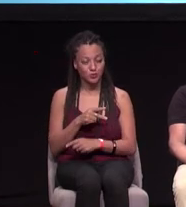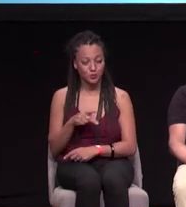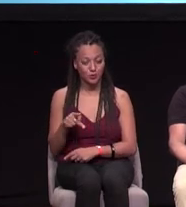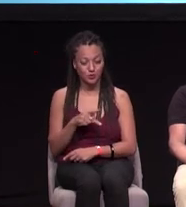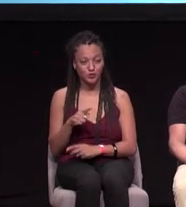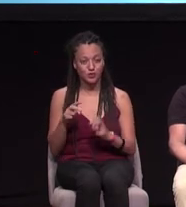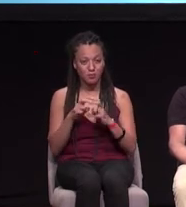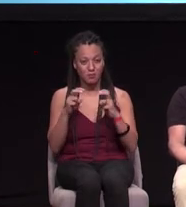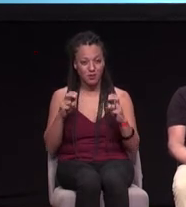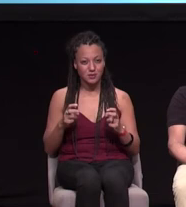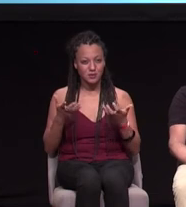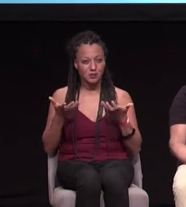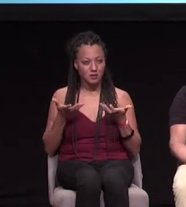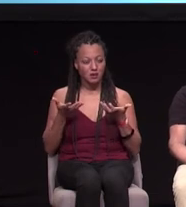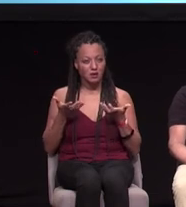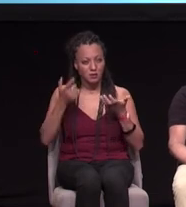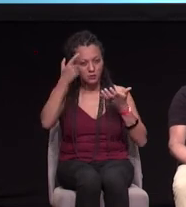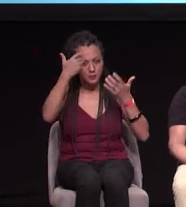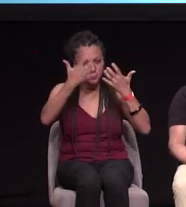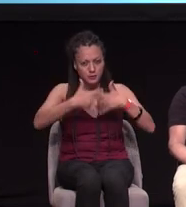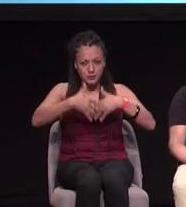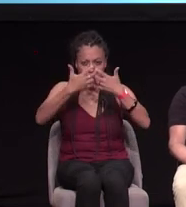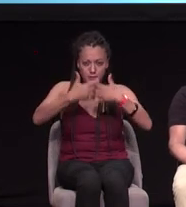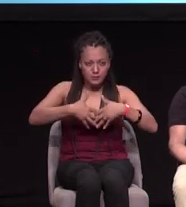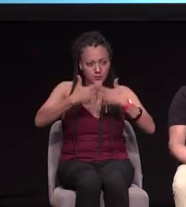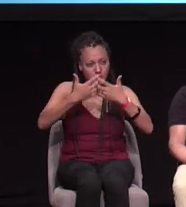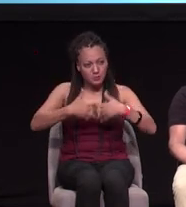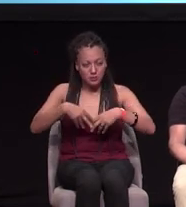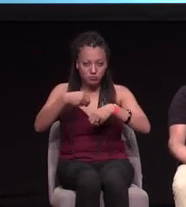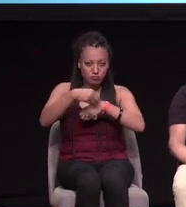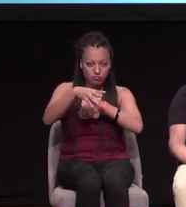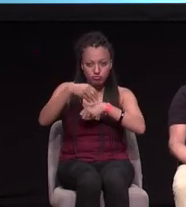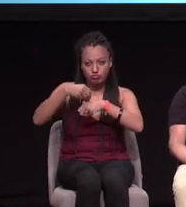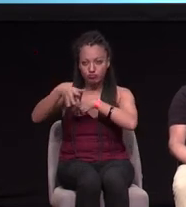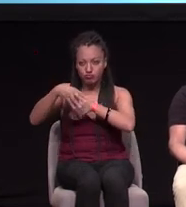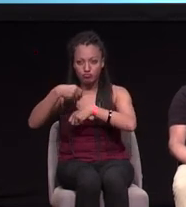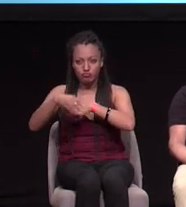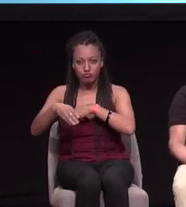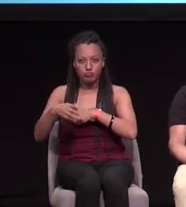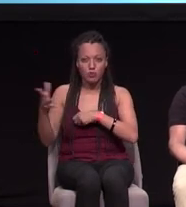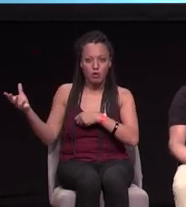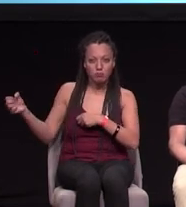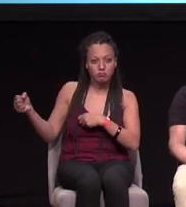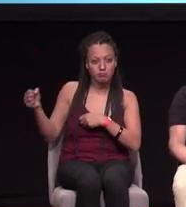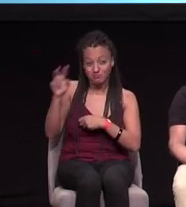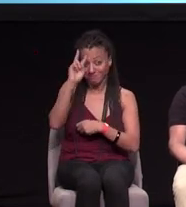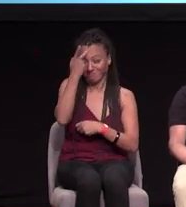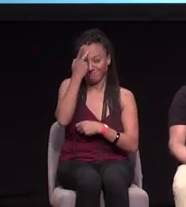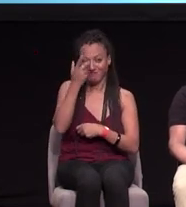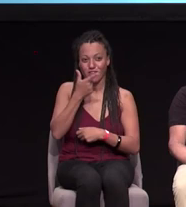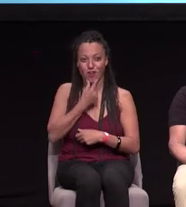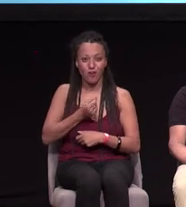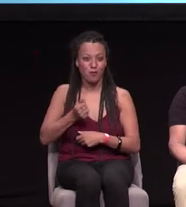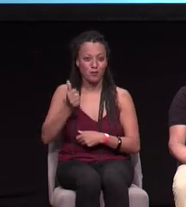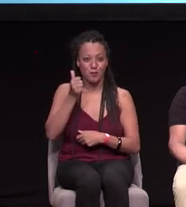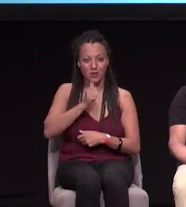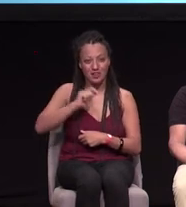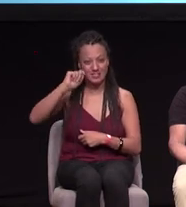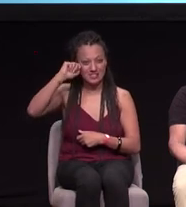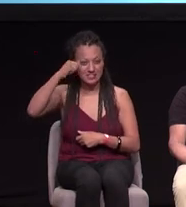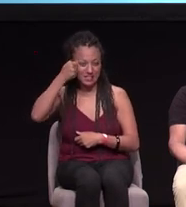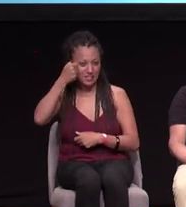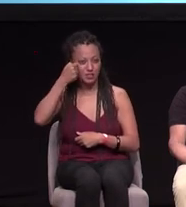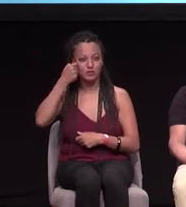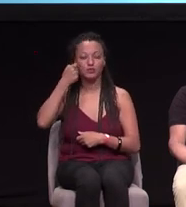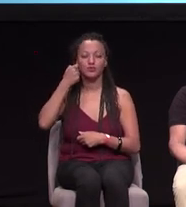desconstruir e trabalhar melhor e trazer negras e negros professores doutores fotógrafos